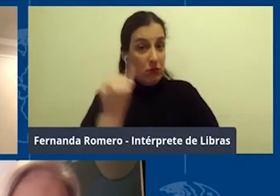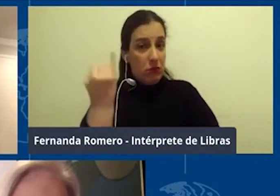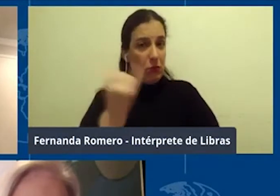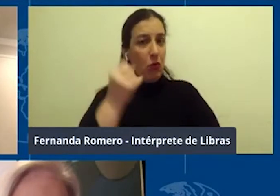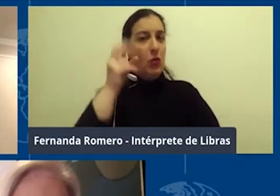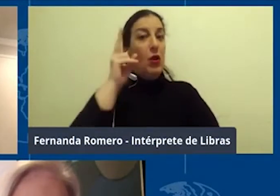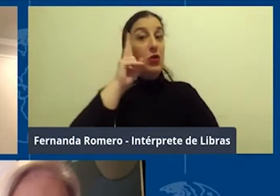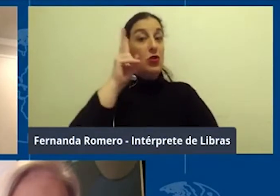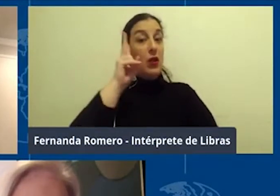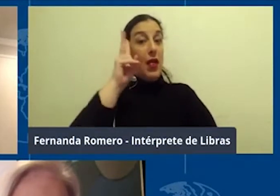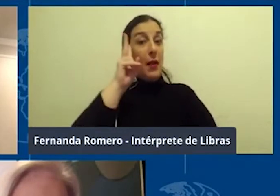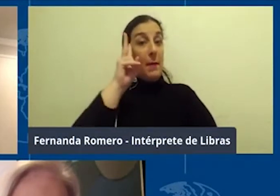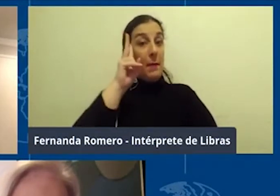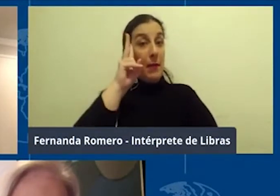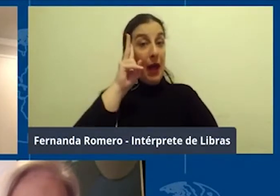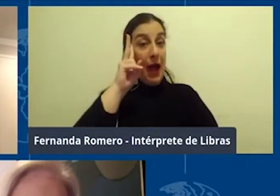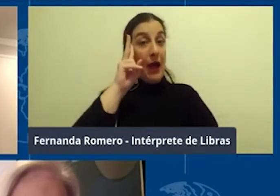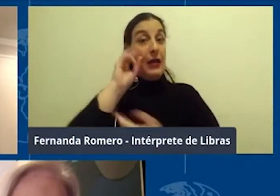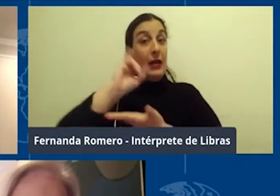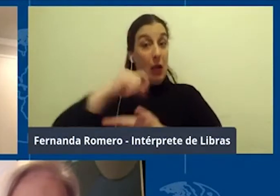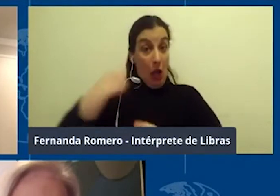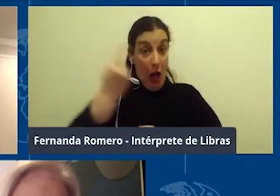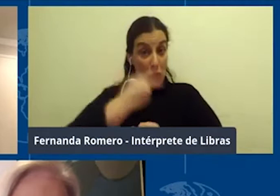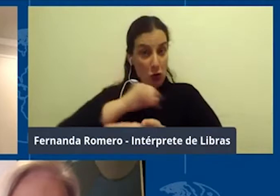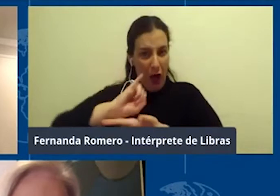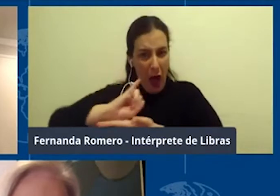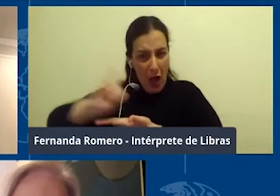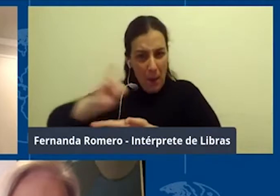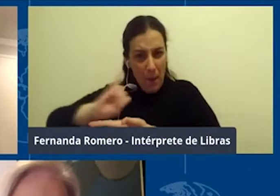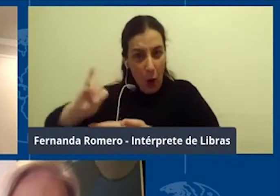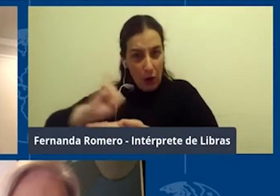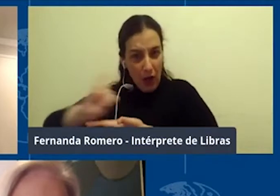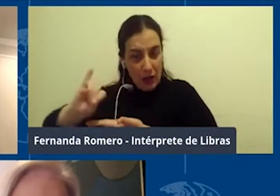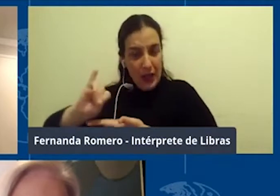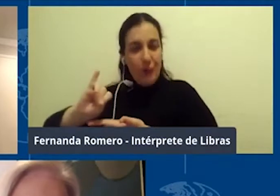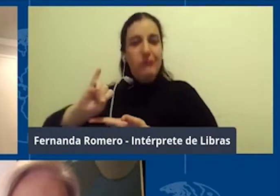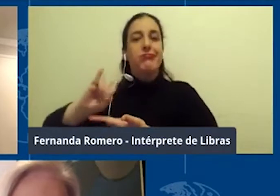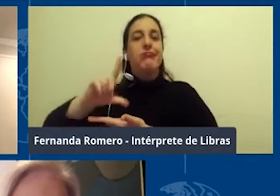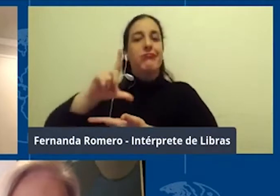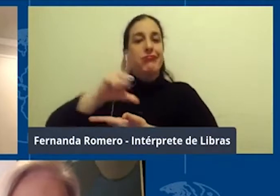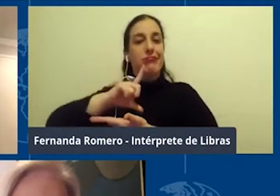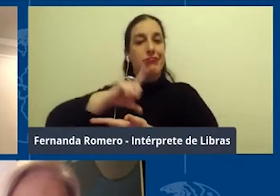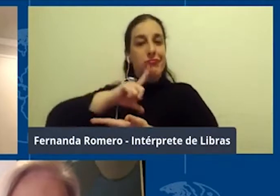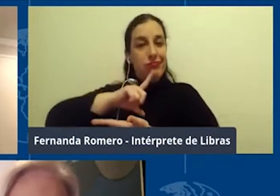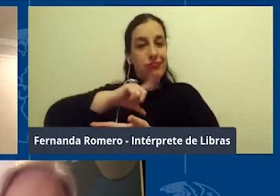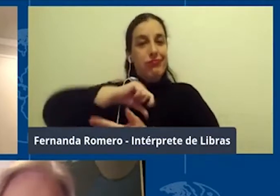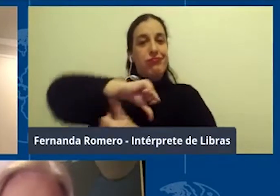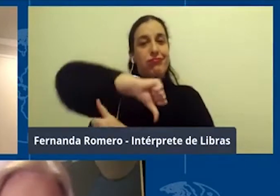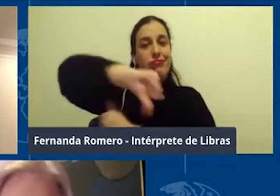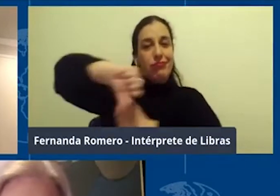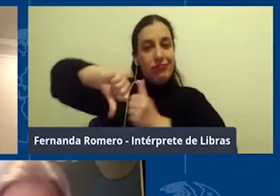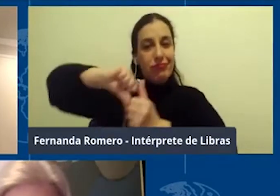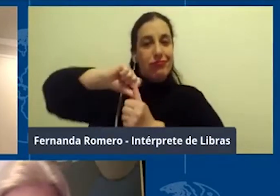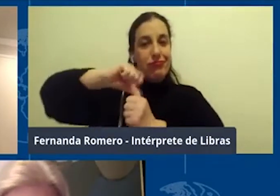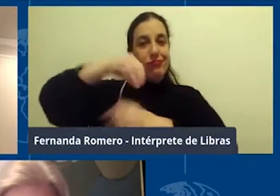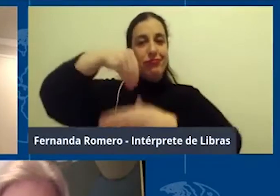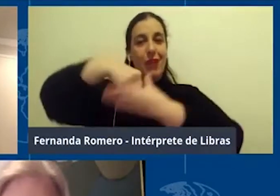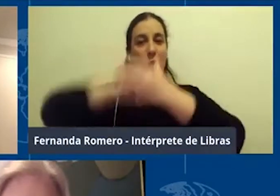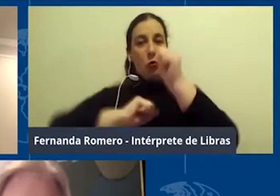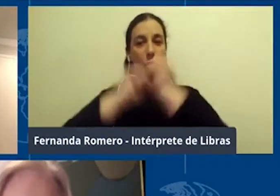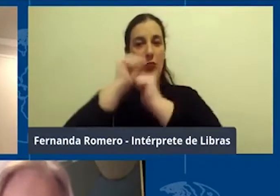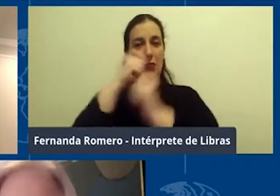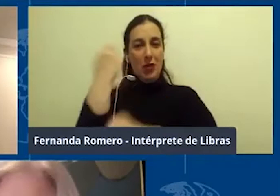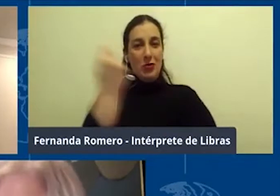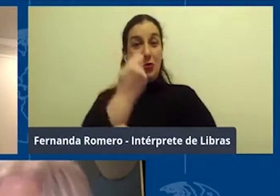grande parte de nossas exportações ainda sofrem alguma transformação realizada por empresas gaúchas antes